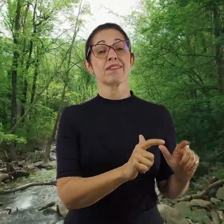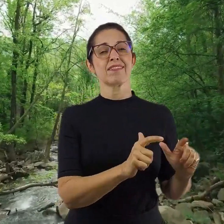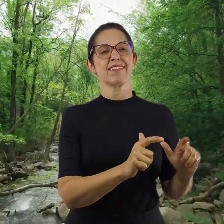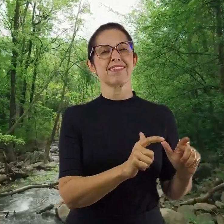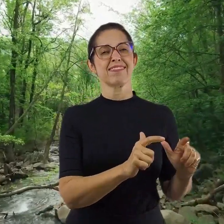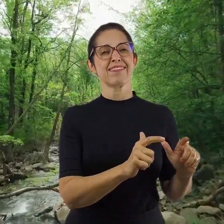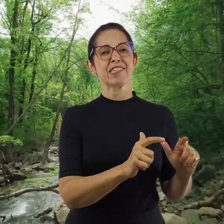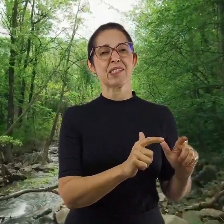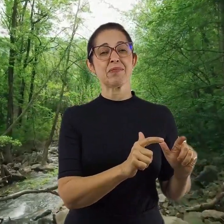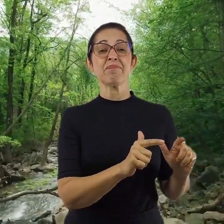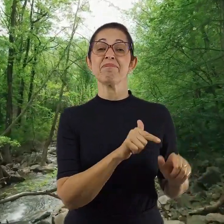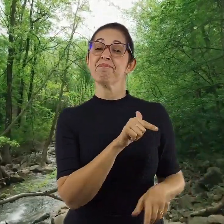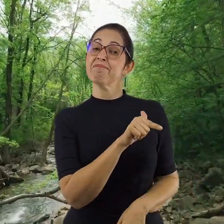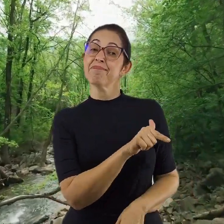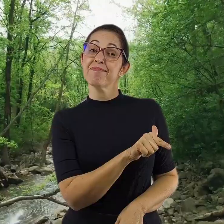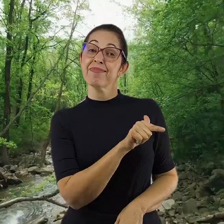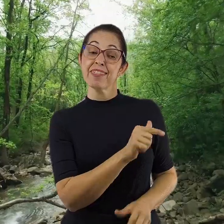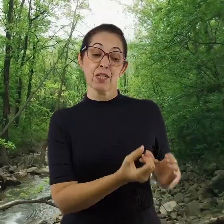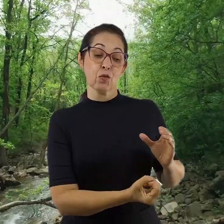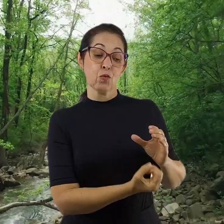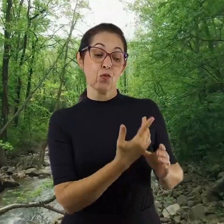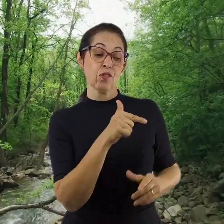Veio de quem sempre se opôs.